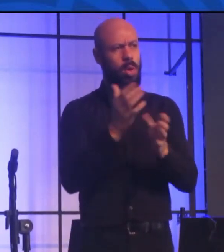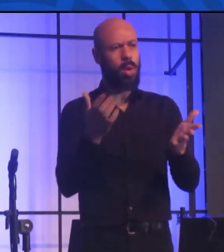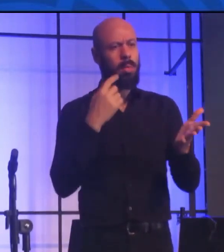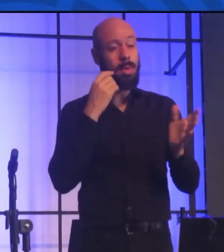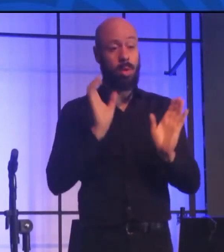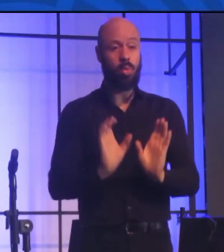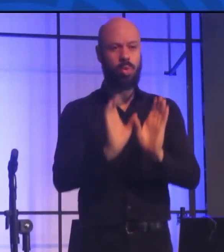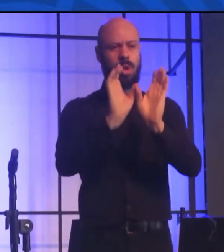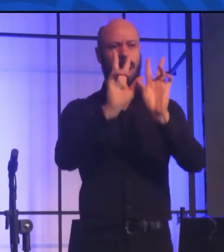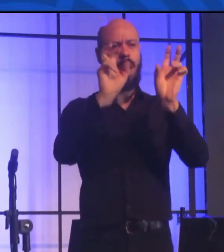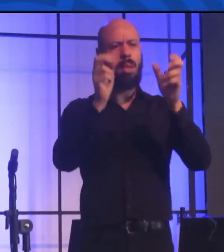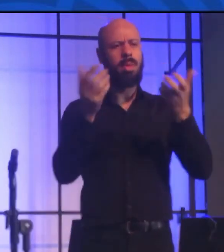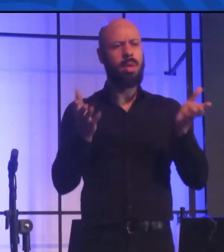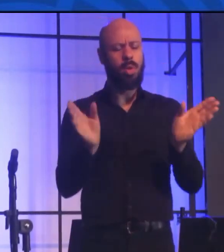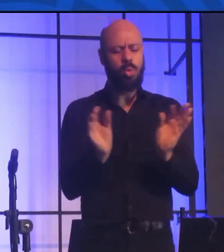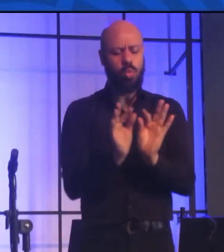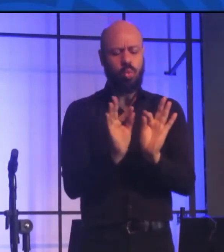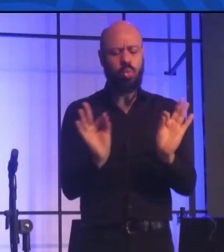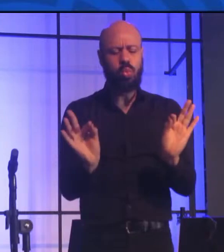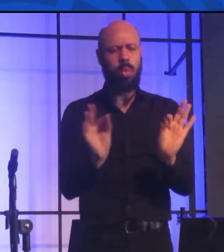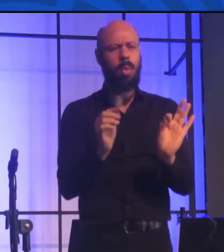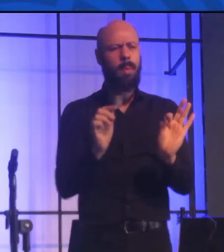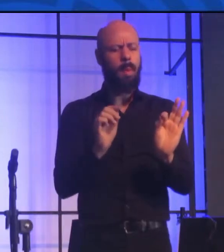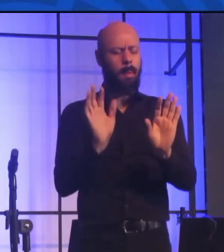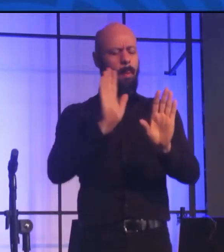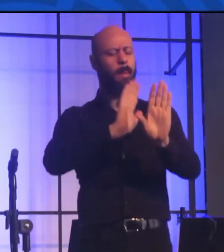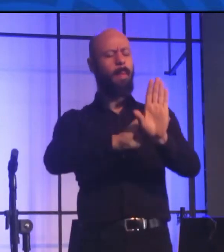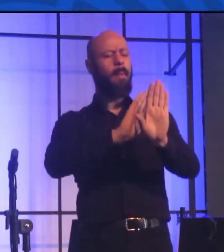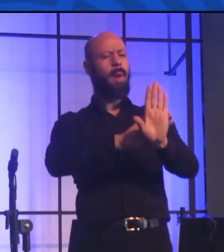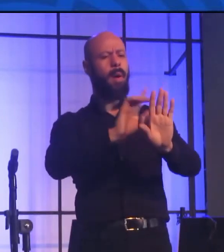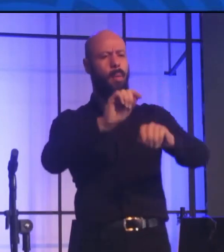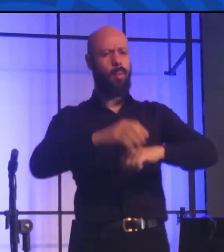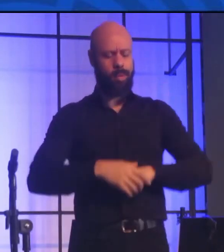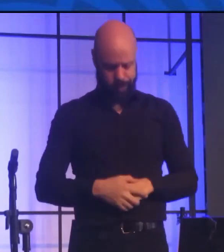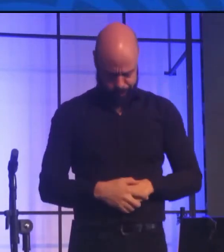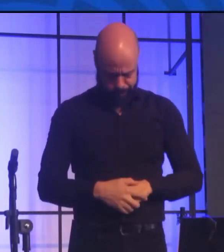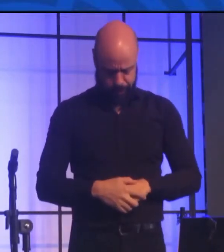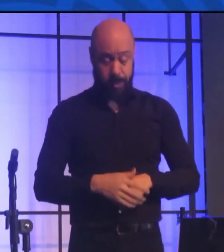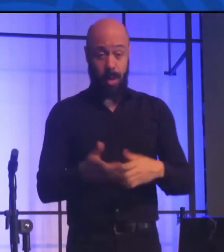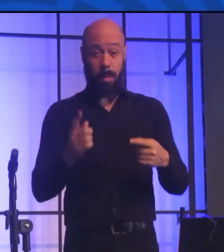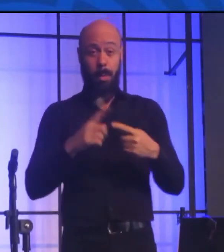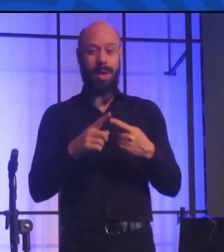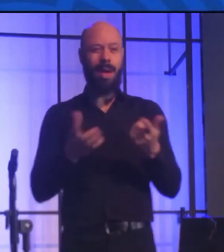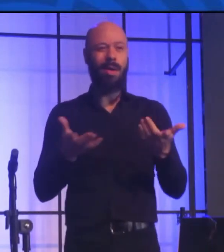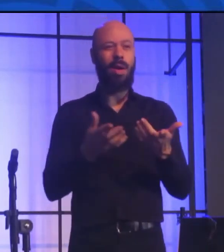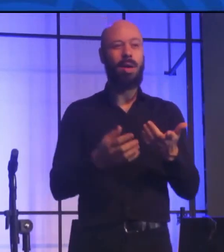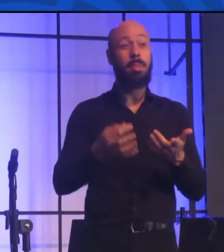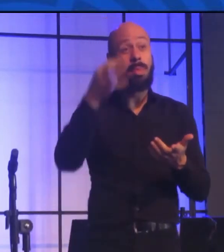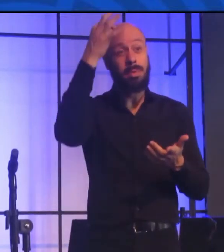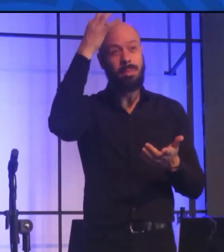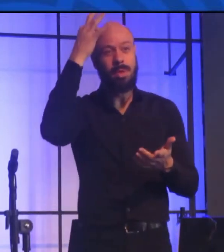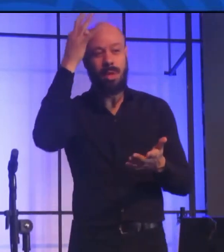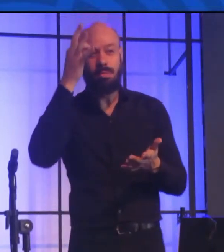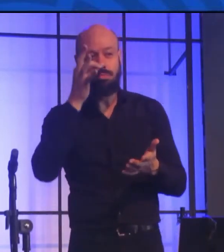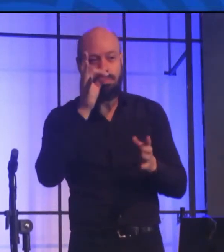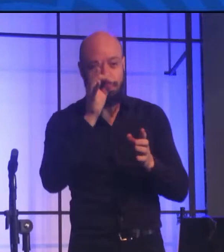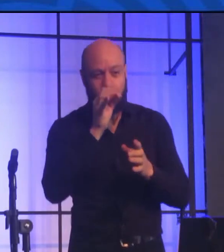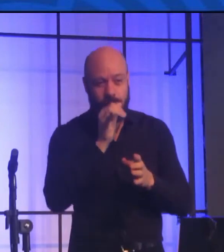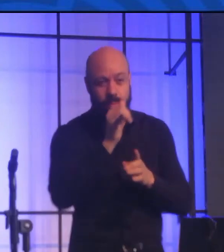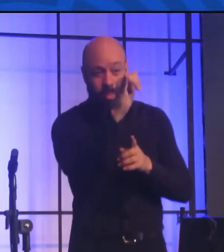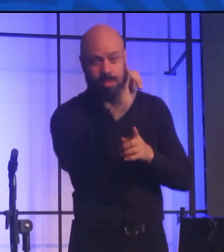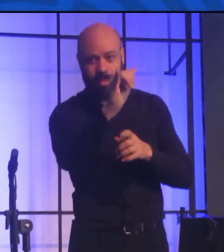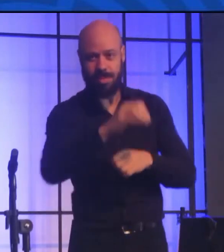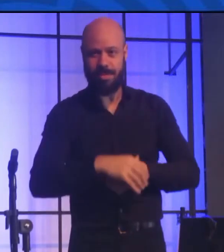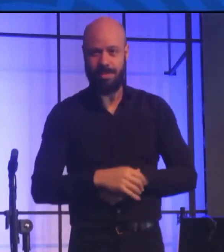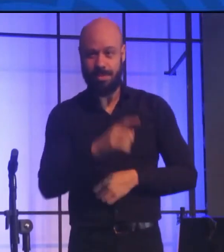uma história simples? Porque o Espírito Santo talvez esteja querendo dizer a você que uma das razões pelas